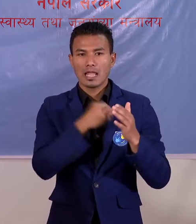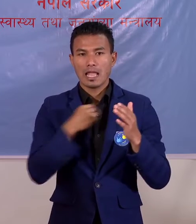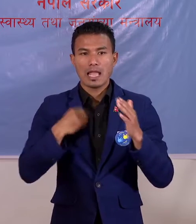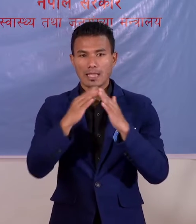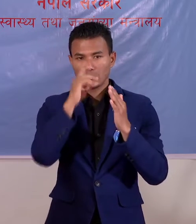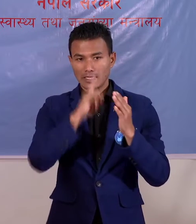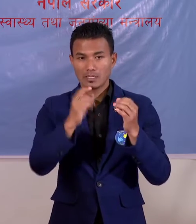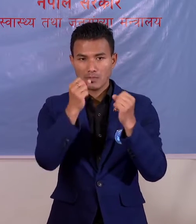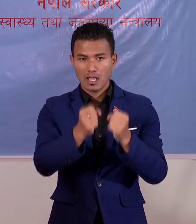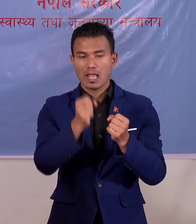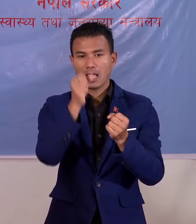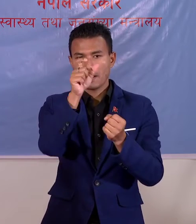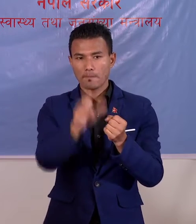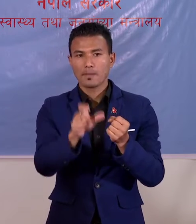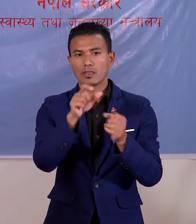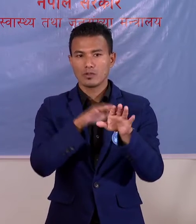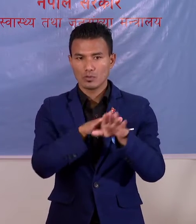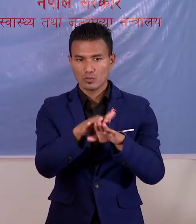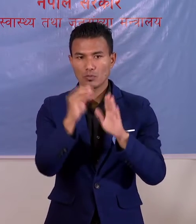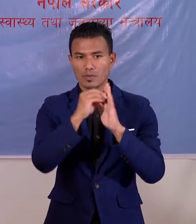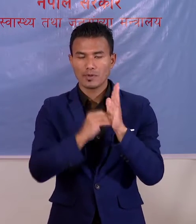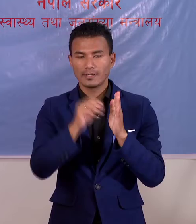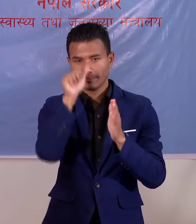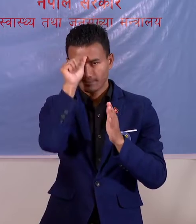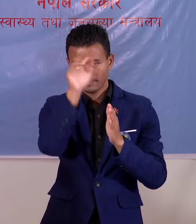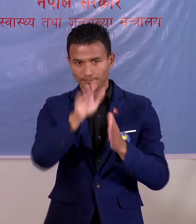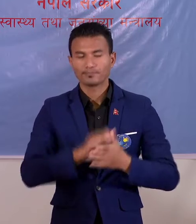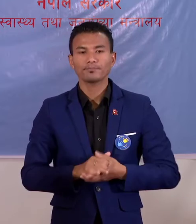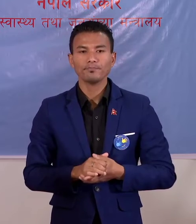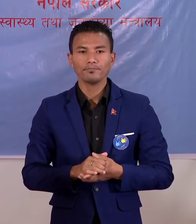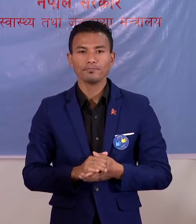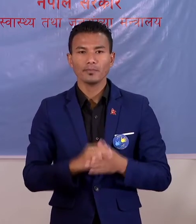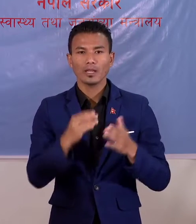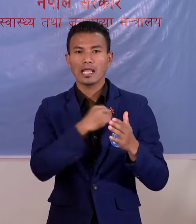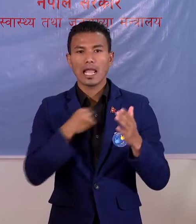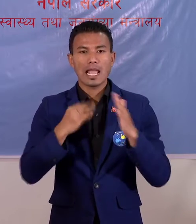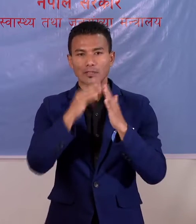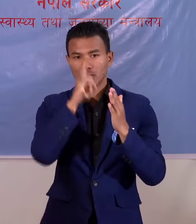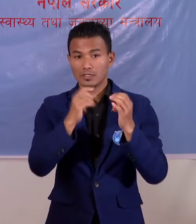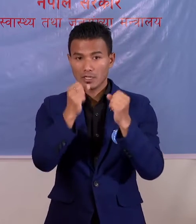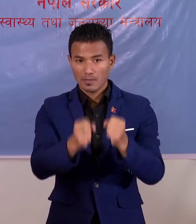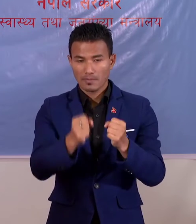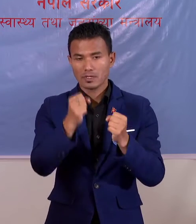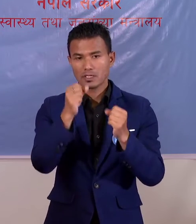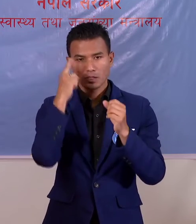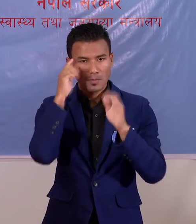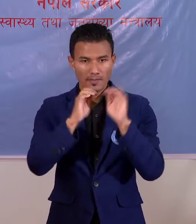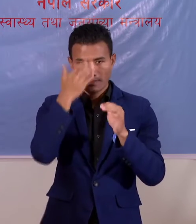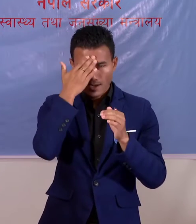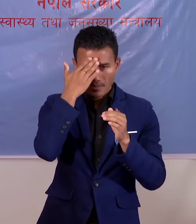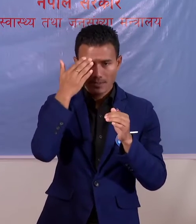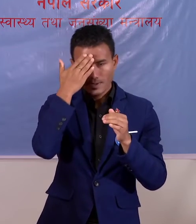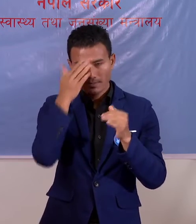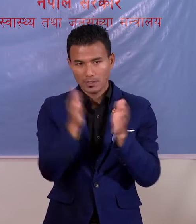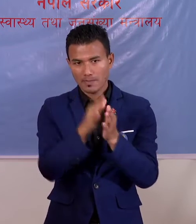आइसोलेसनमा रहेका व्यक्तिहरूको विवरण दिन चाहन्छु। आइसोलेसनमा सम्भावित संक्रमित र संक्रमितहरू